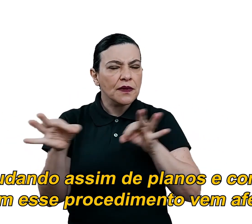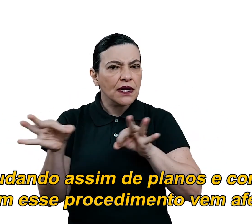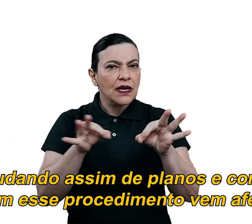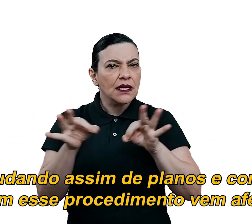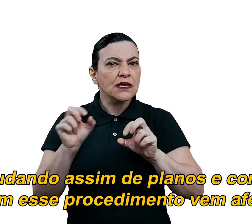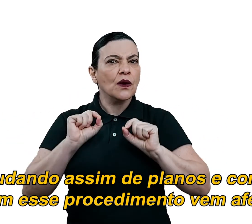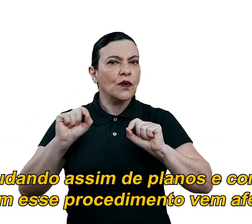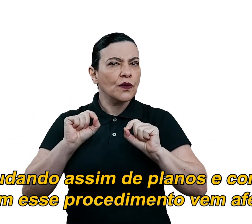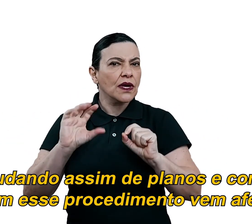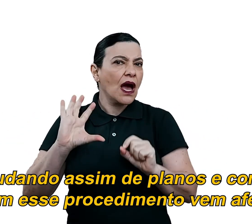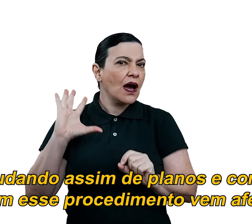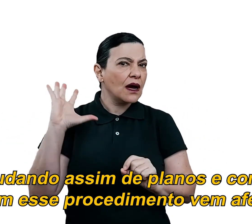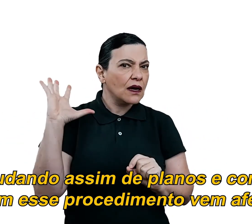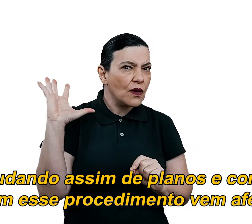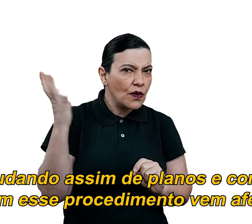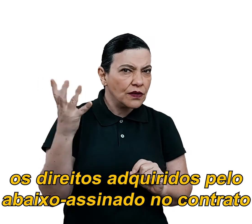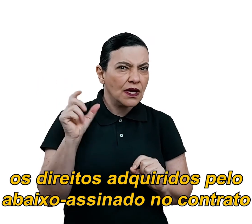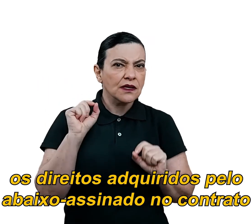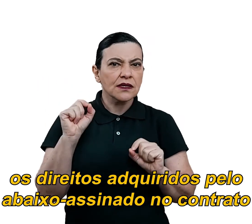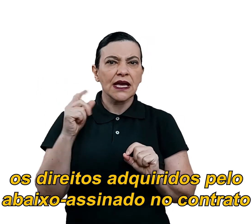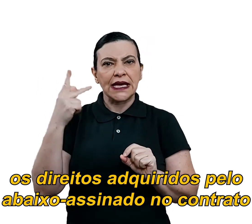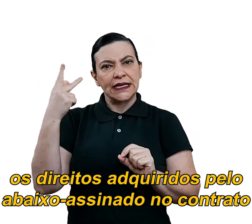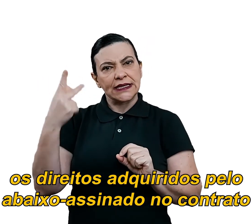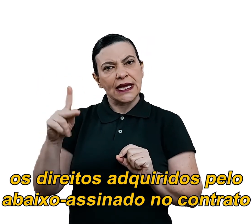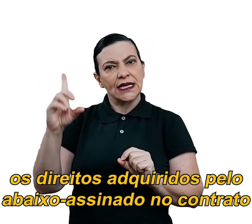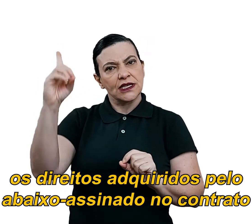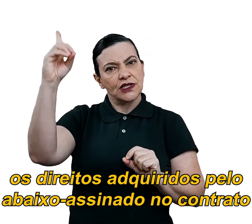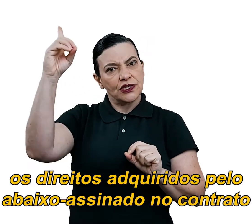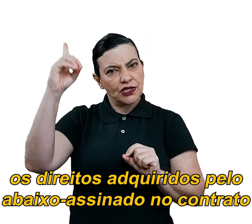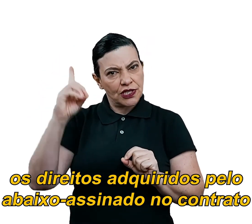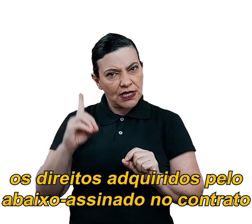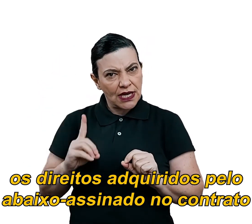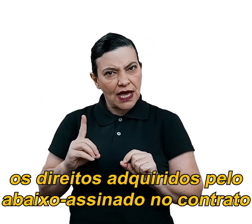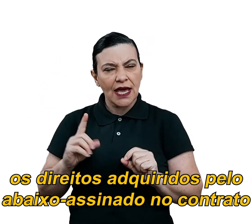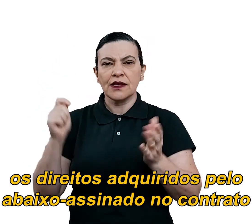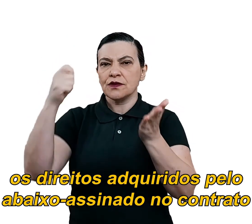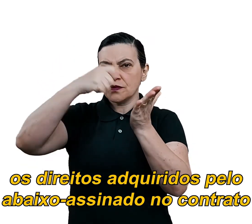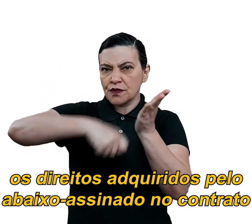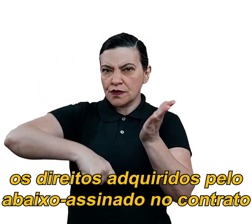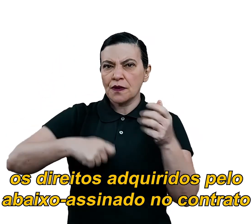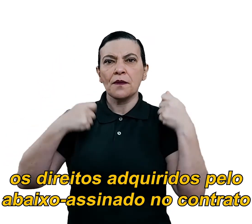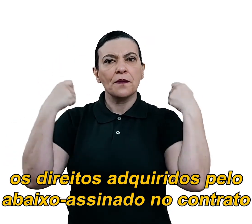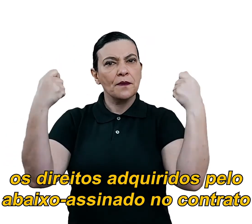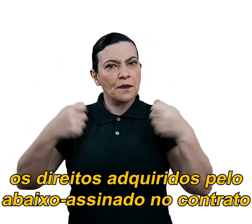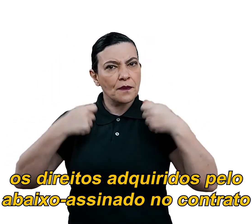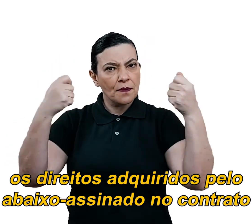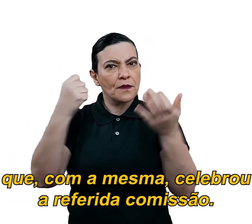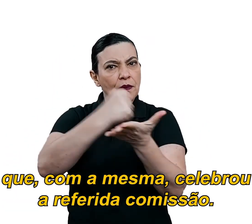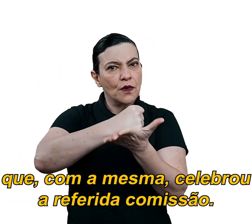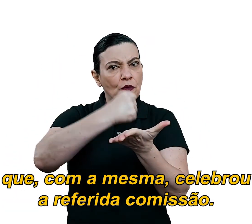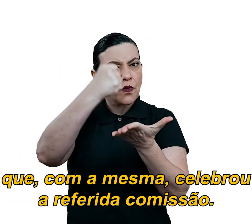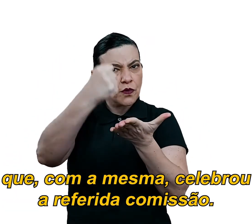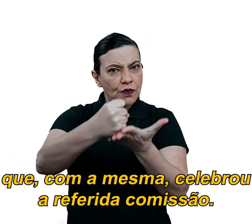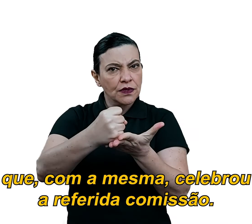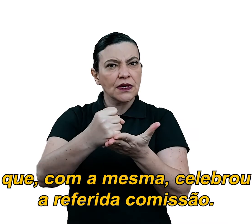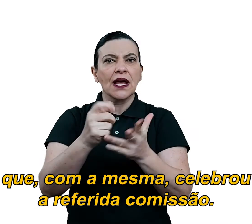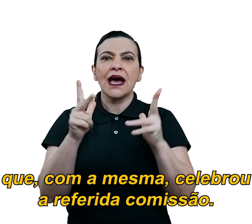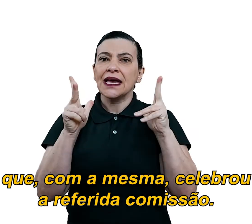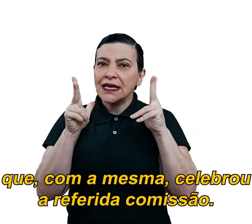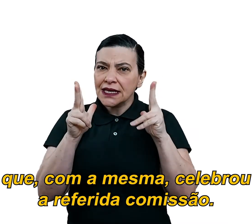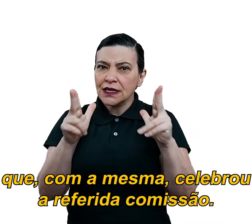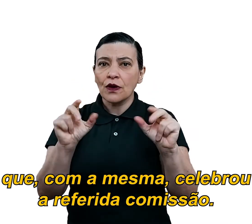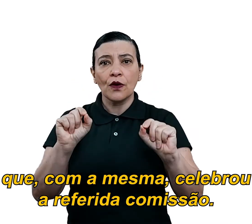com esse procedimento vem a ferir os direitos adquiridos pelo abaixo-assinado no contrato que com a